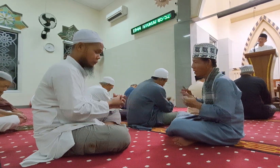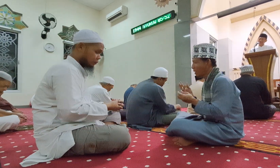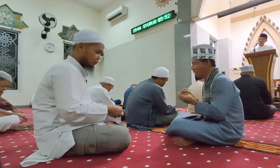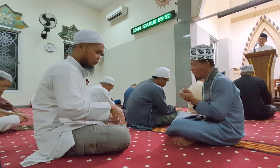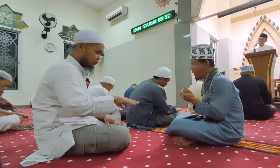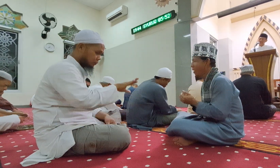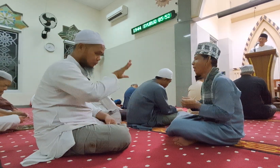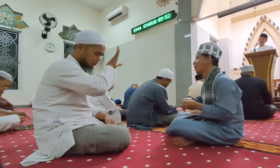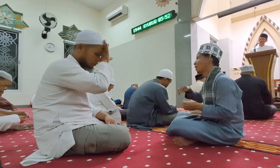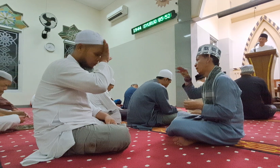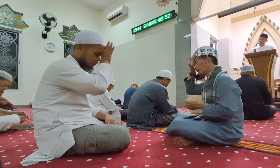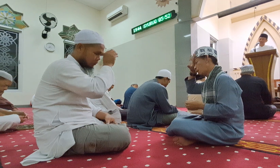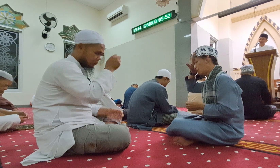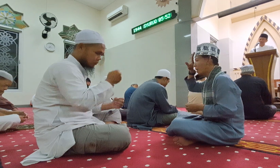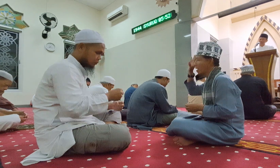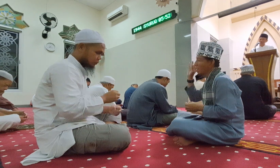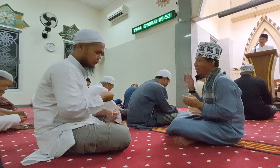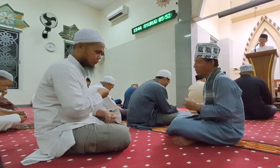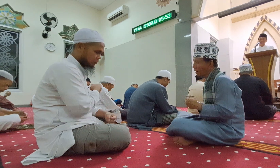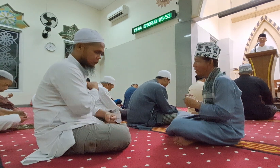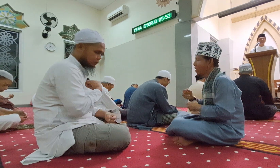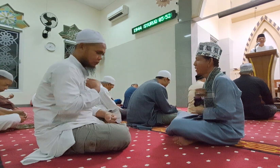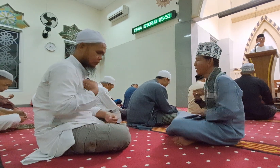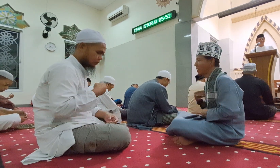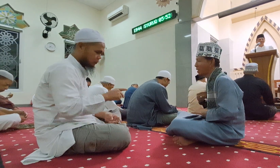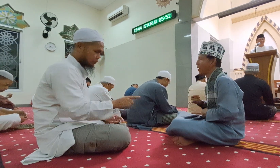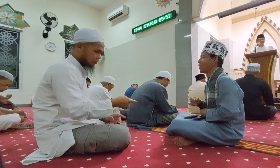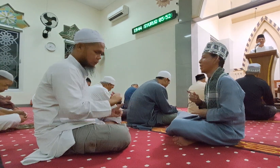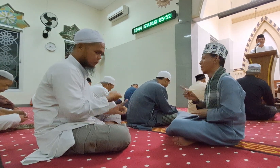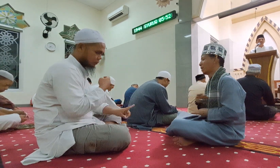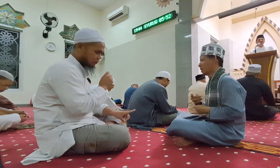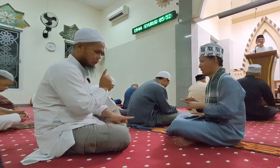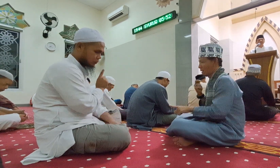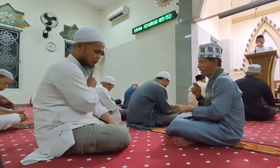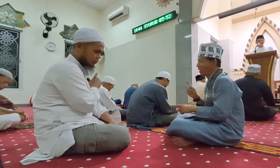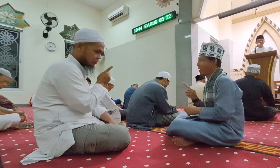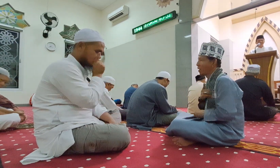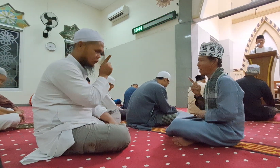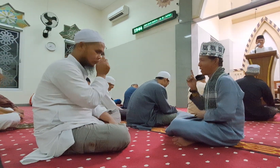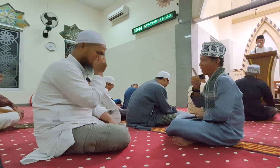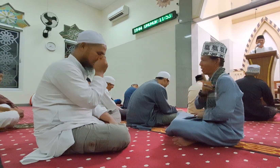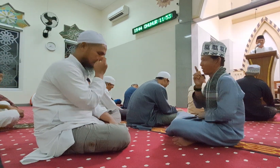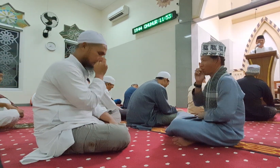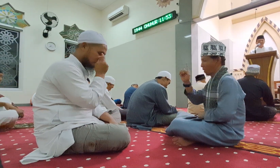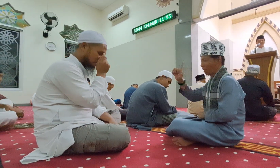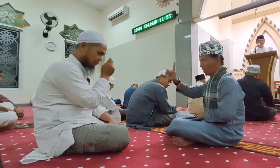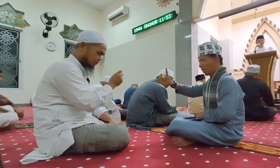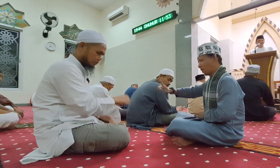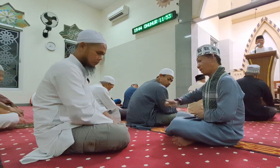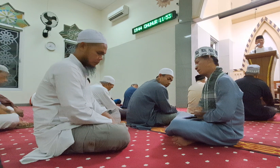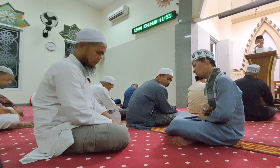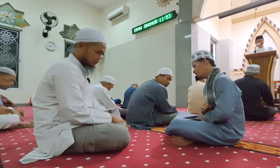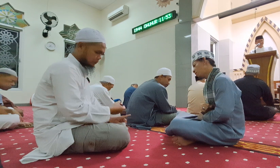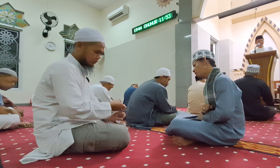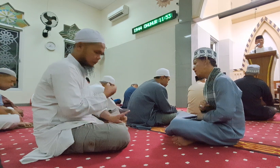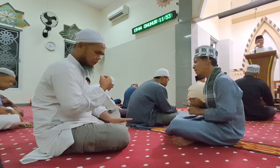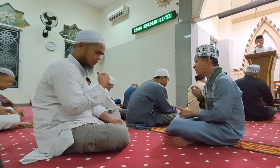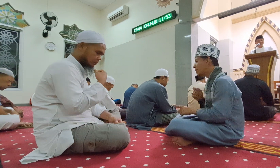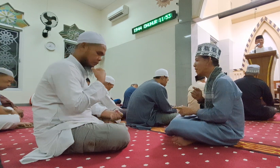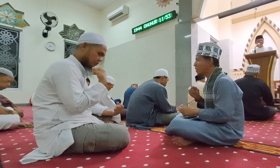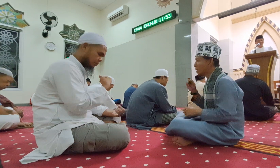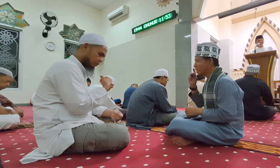bertaqwa dan pemimpin yang menjaga diri dari dosa dari dusta Karya